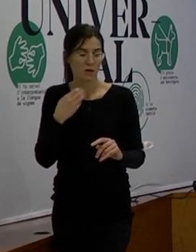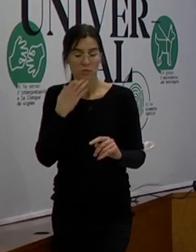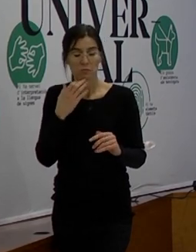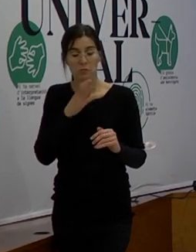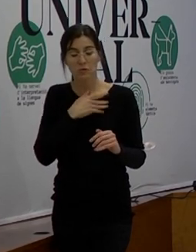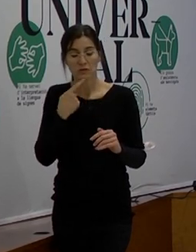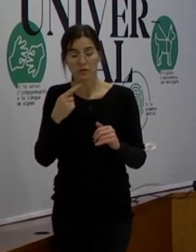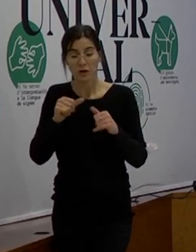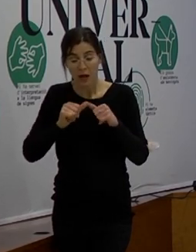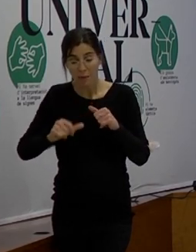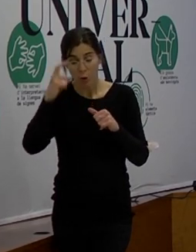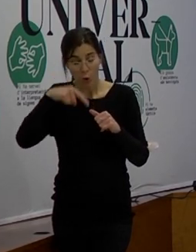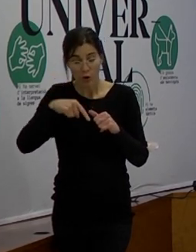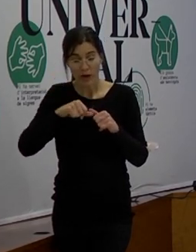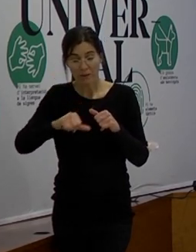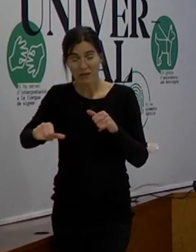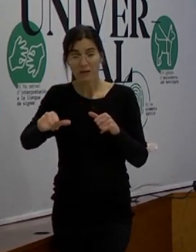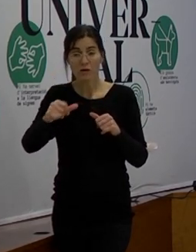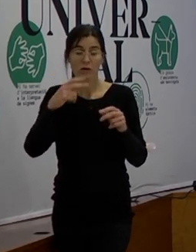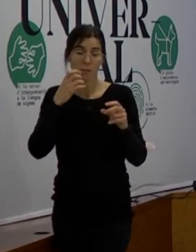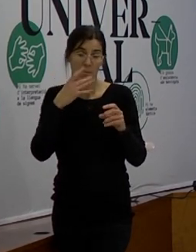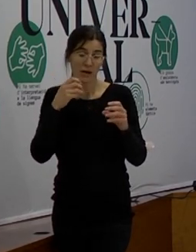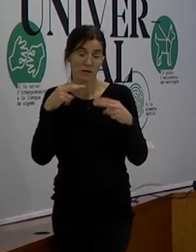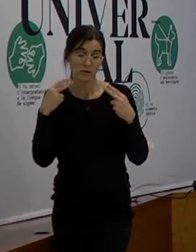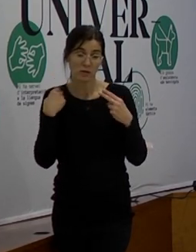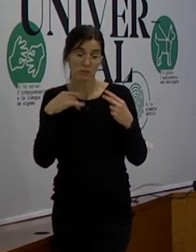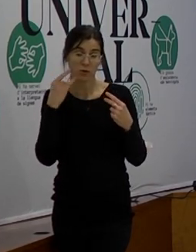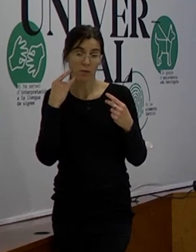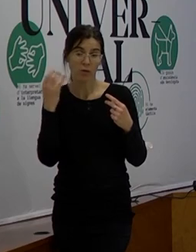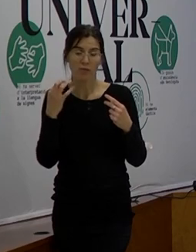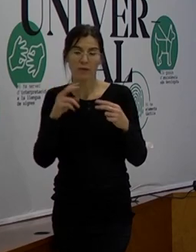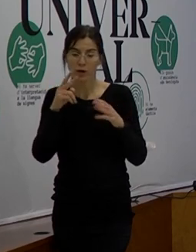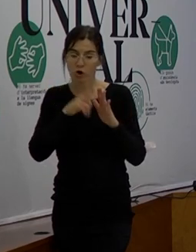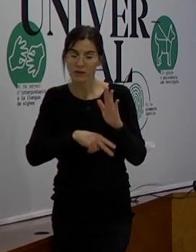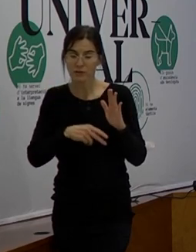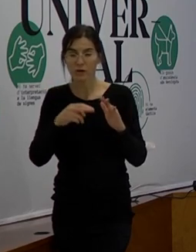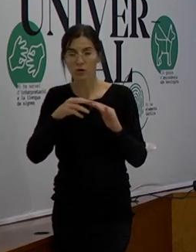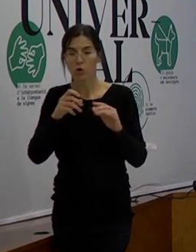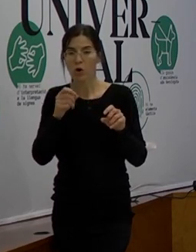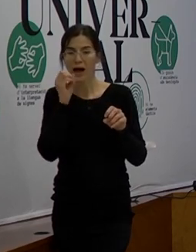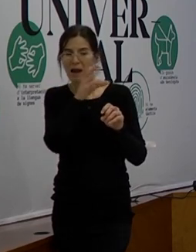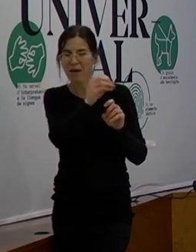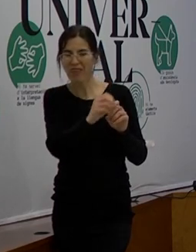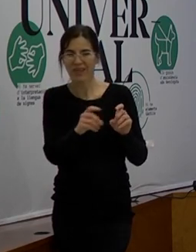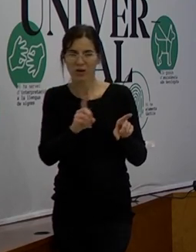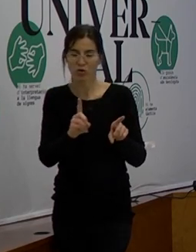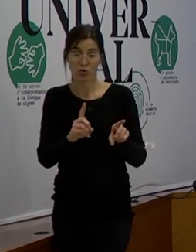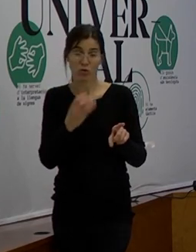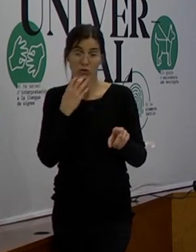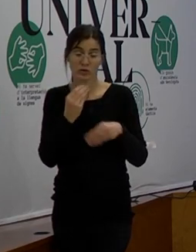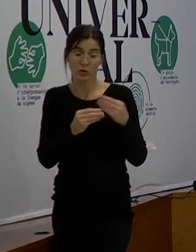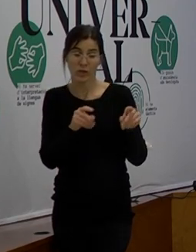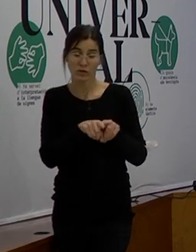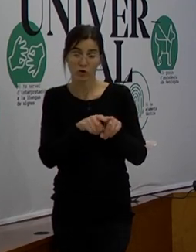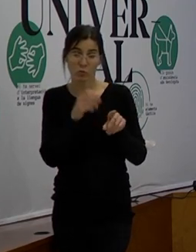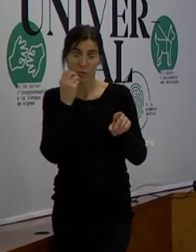partir d'avui els establiments de bars i restaurants, el bany tindrà la norma de que no sigui un paret cert. I el que la faci, patar molt